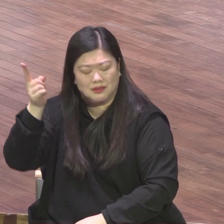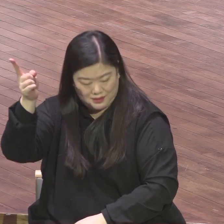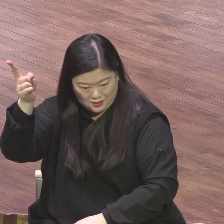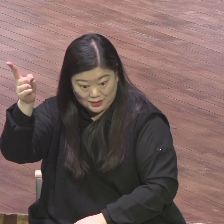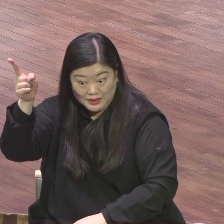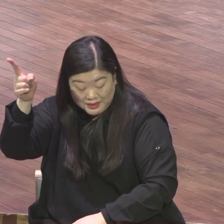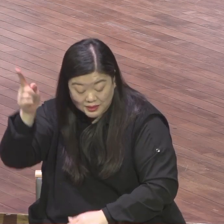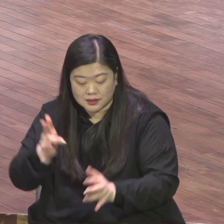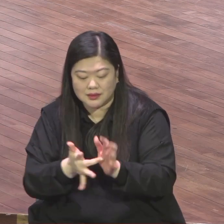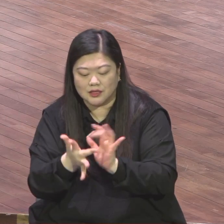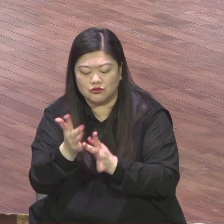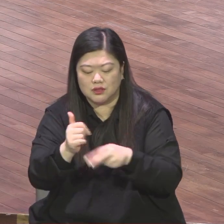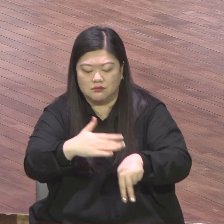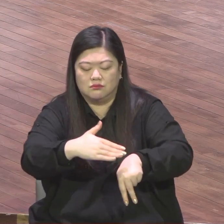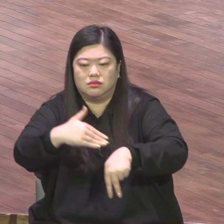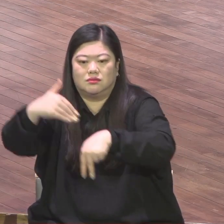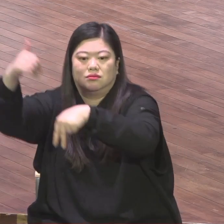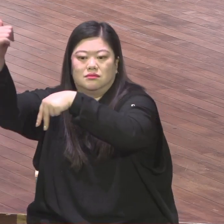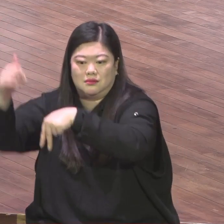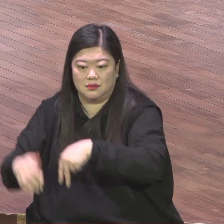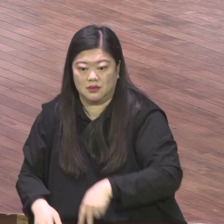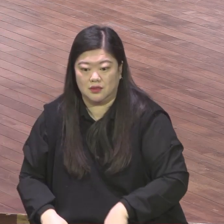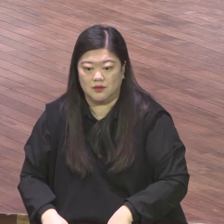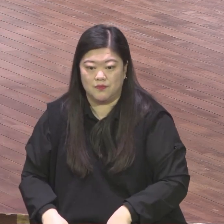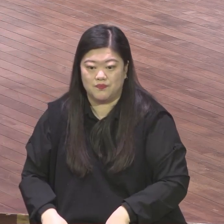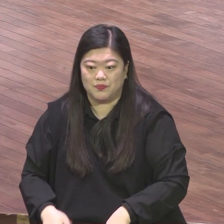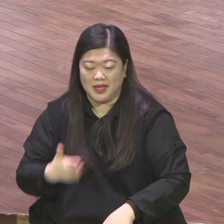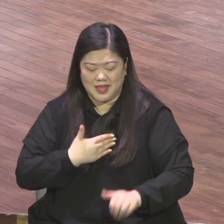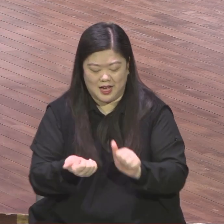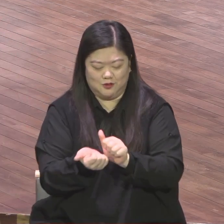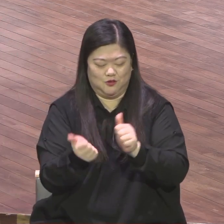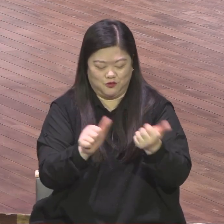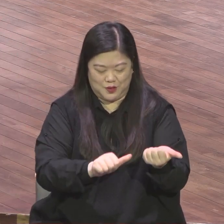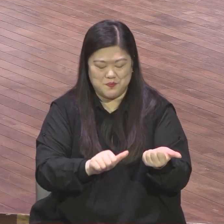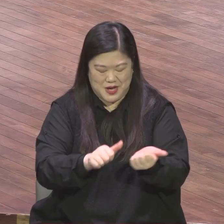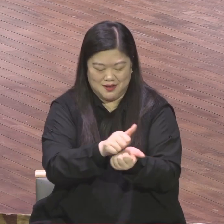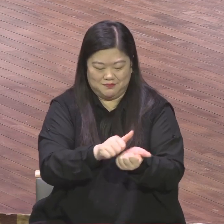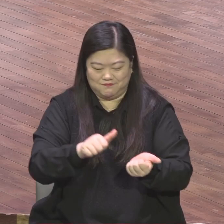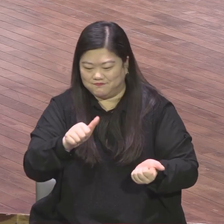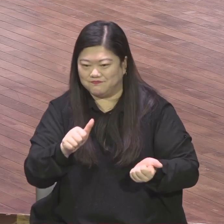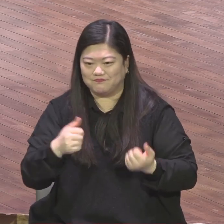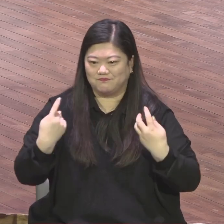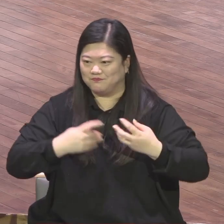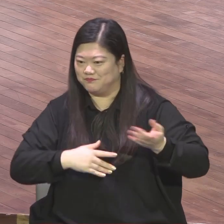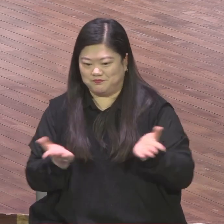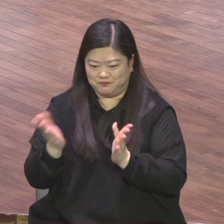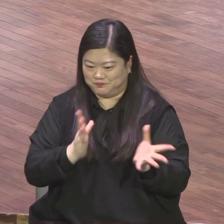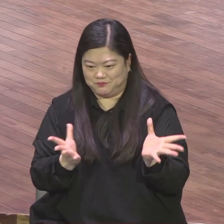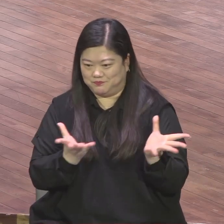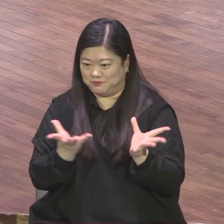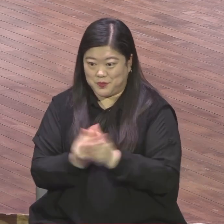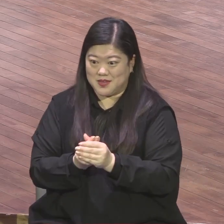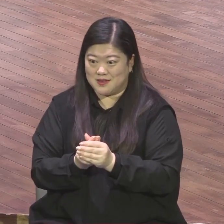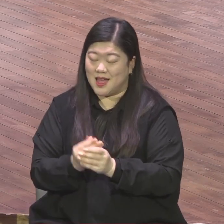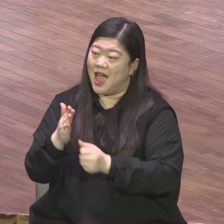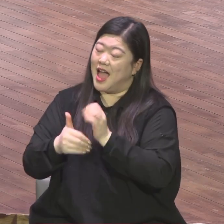올려져 갔단 말이에요. 내가 올라가는 게 아니라니까요. 천국까지 전부 다. 그러니까